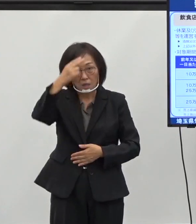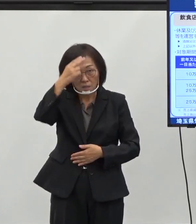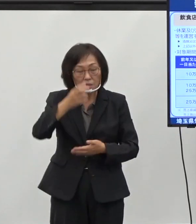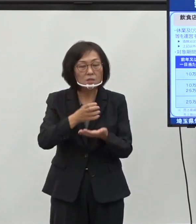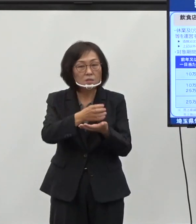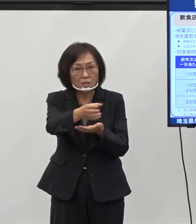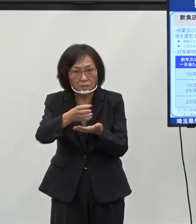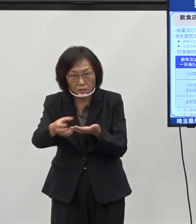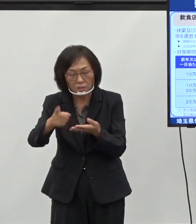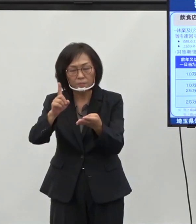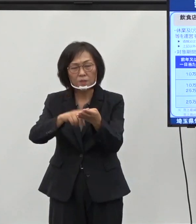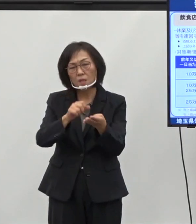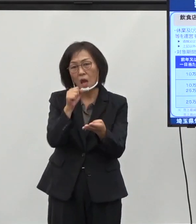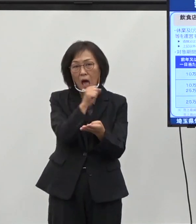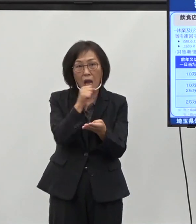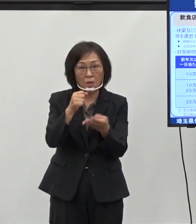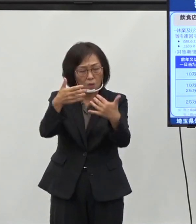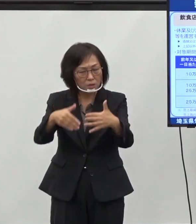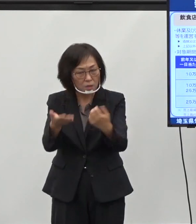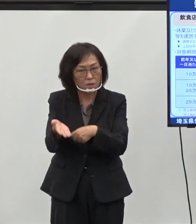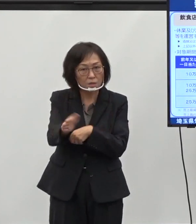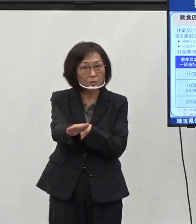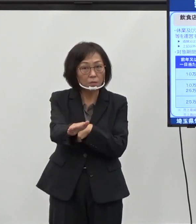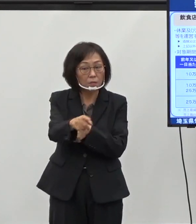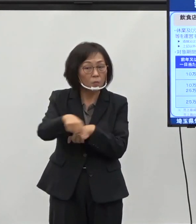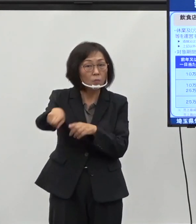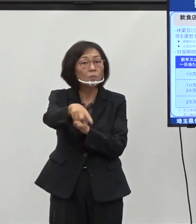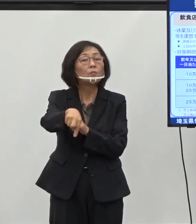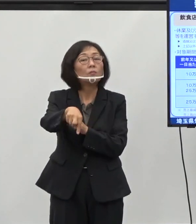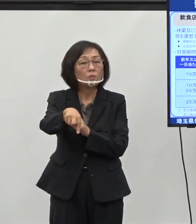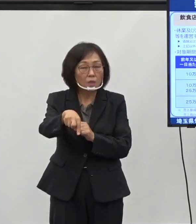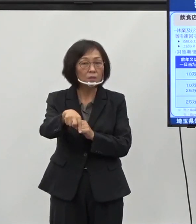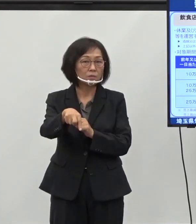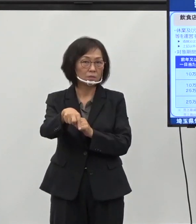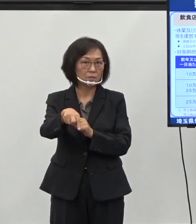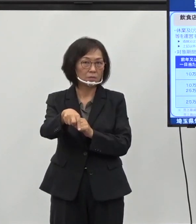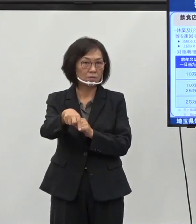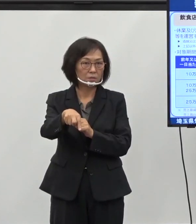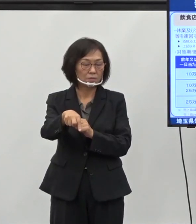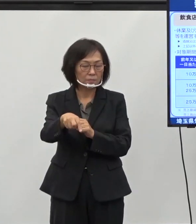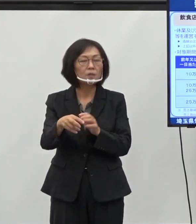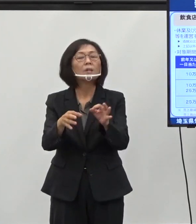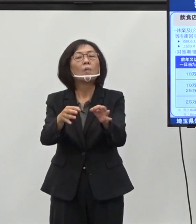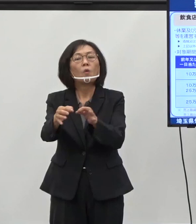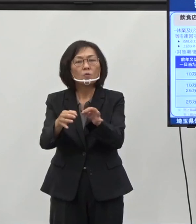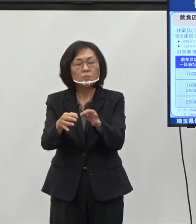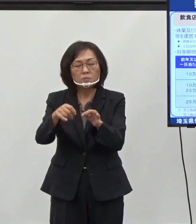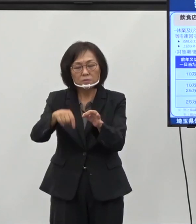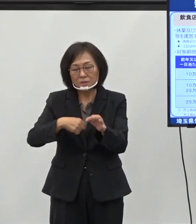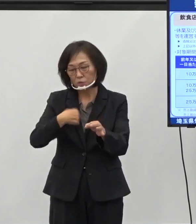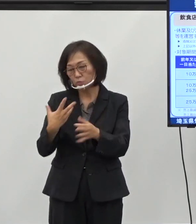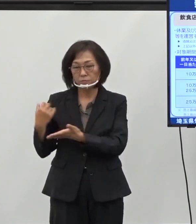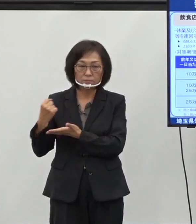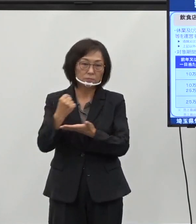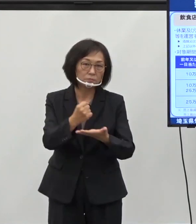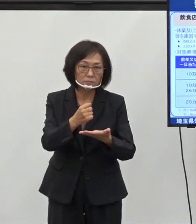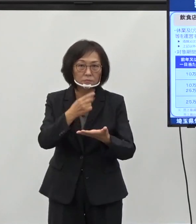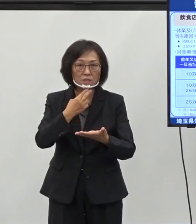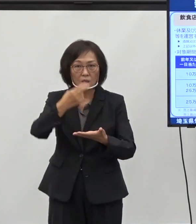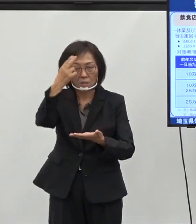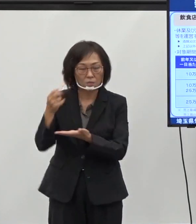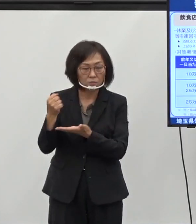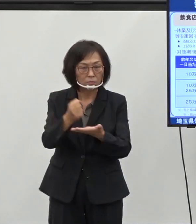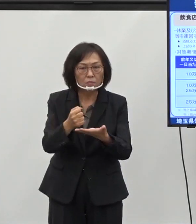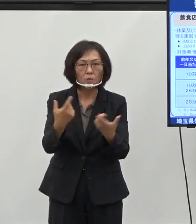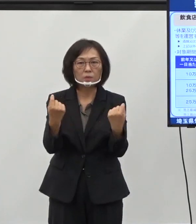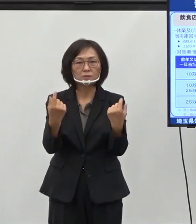提供する飲食店等、これは利用者による酒類の店内持ち込みも含みます。これに対し休